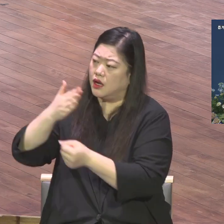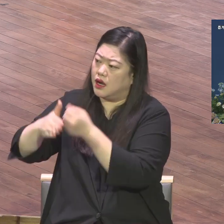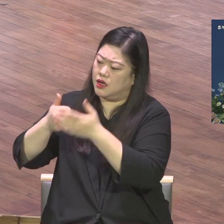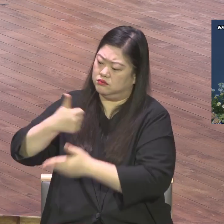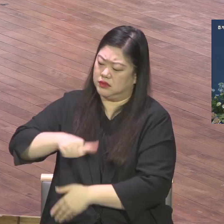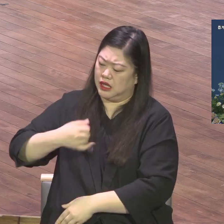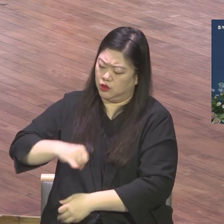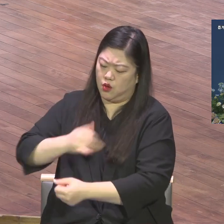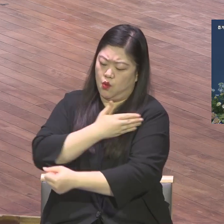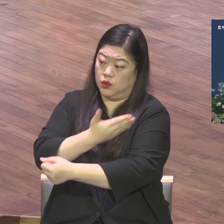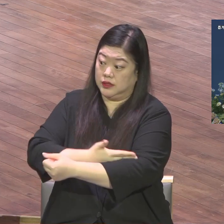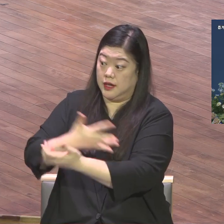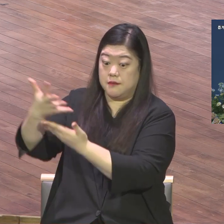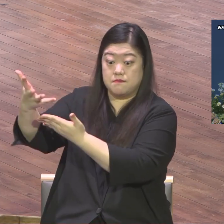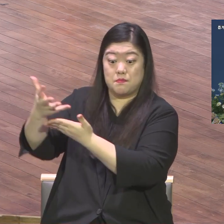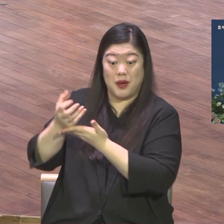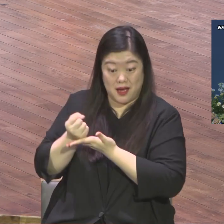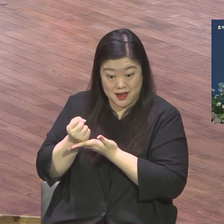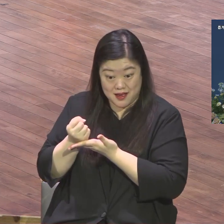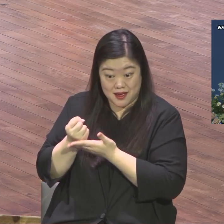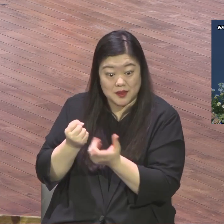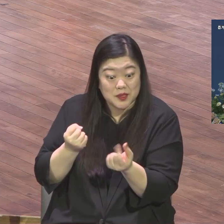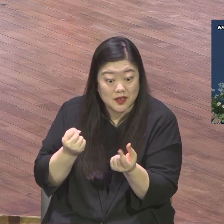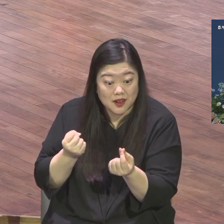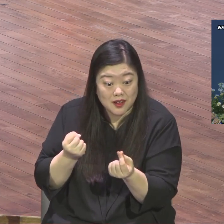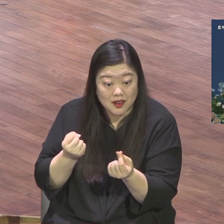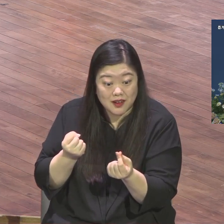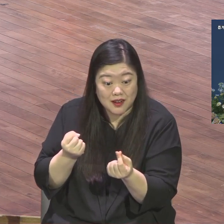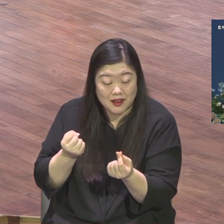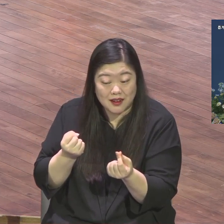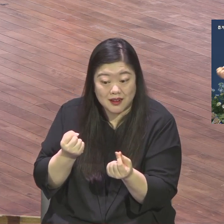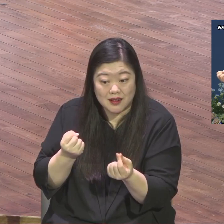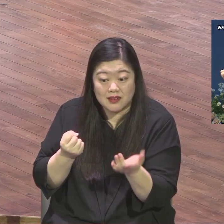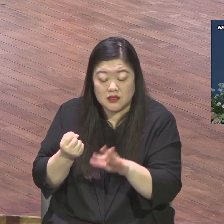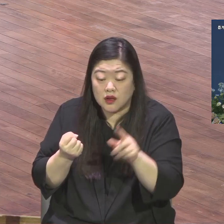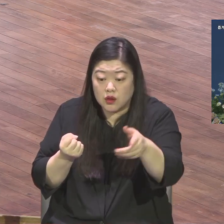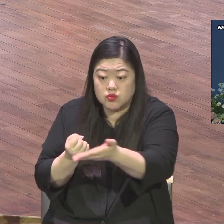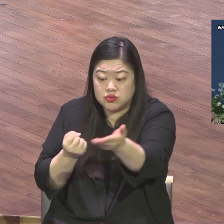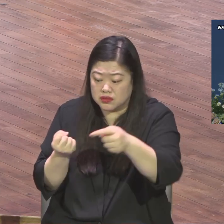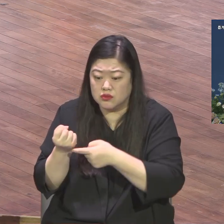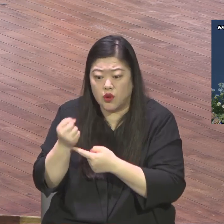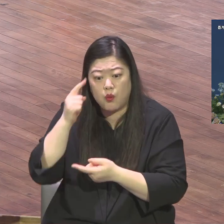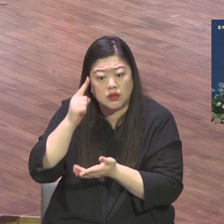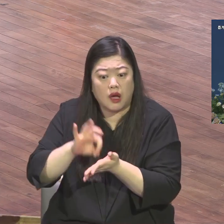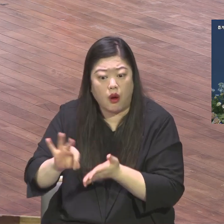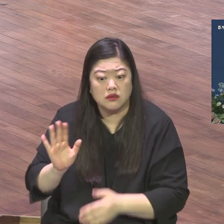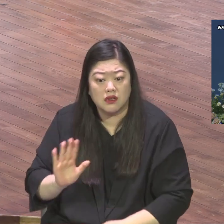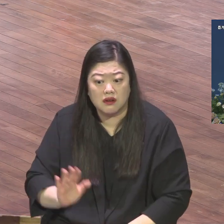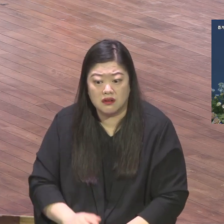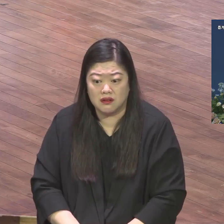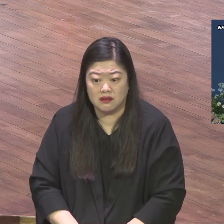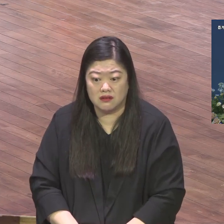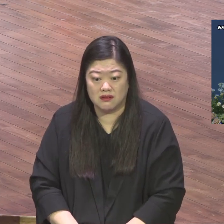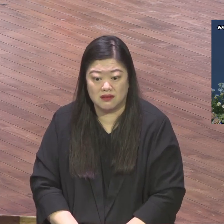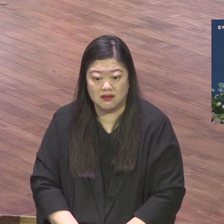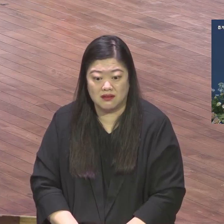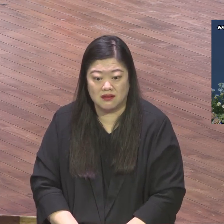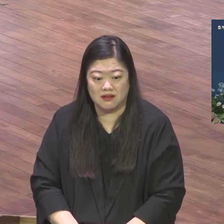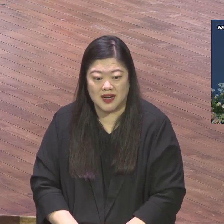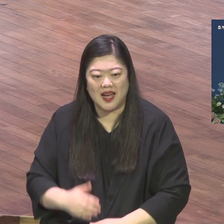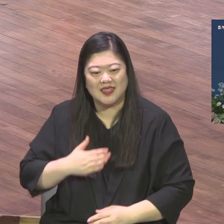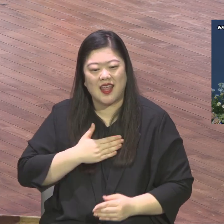사용하는 신앙생활, 거의 다 사용 안 해요. 세상 교회만 떠나면 자기 감정, 자기 기준, 자기